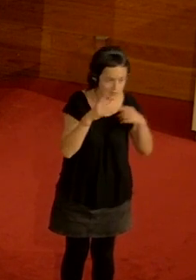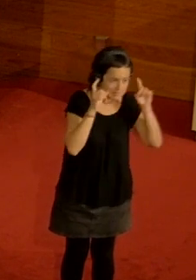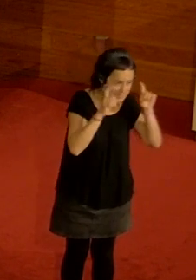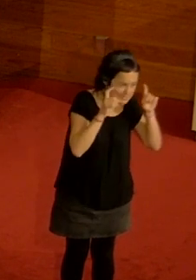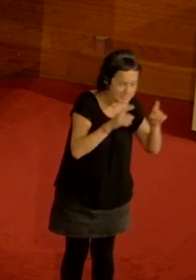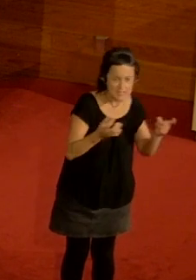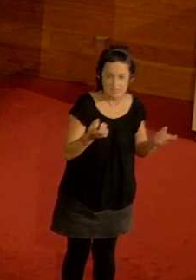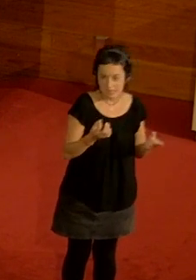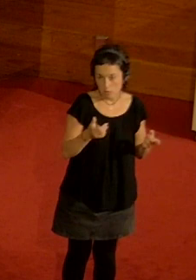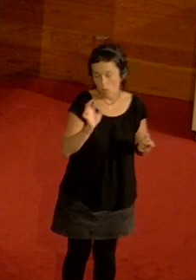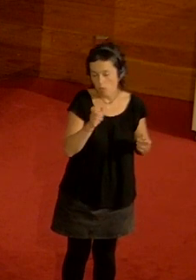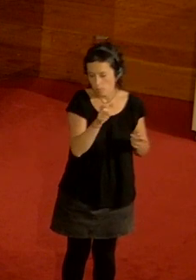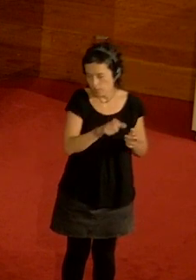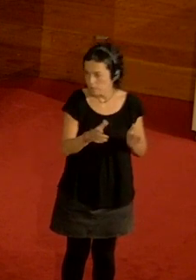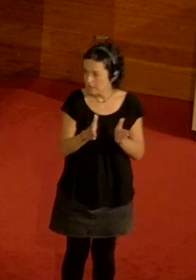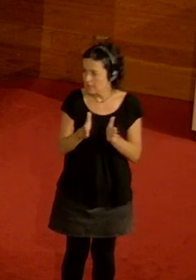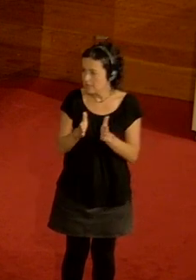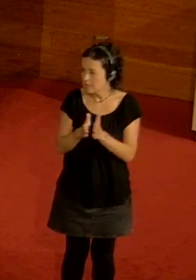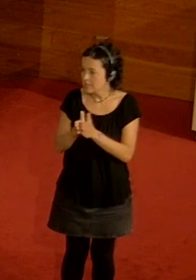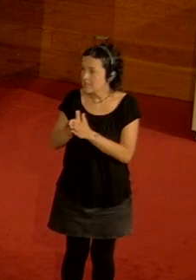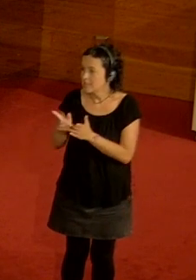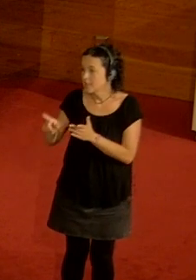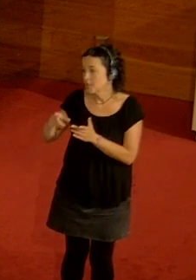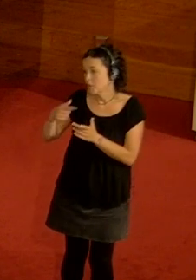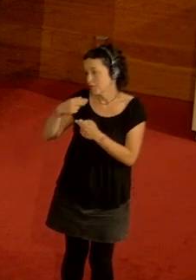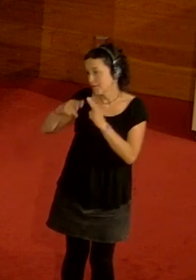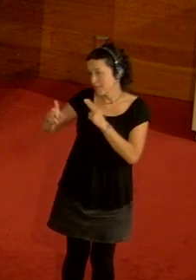trabajamos no te he contestado he reflexionado